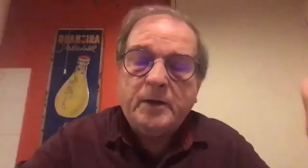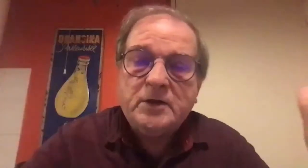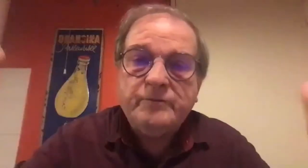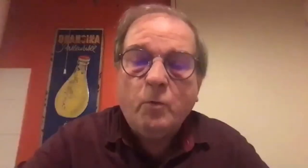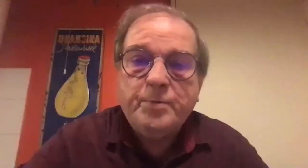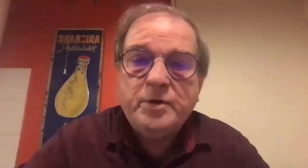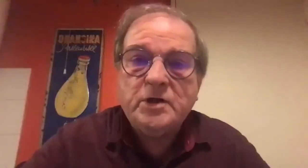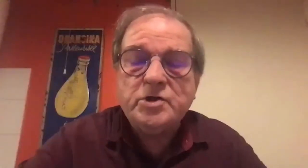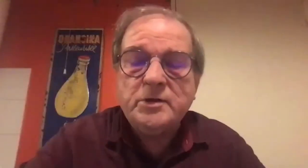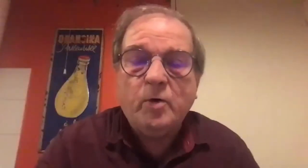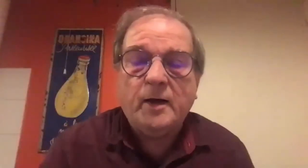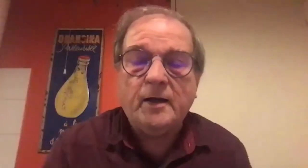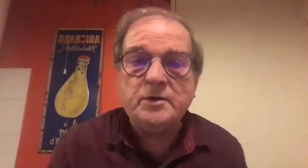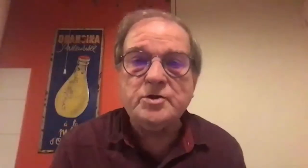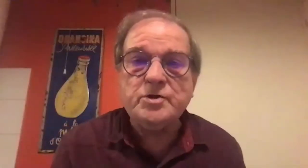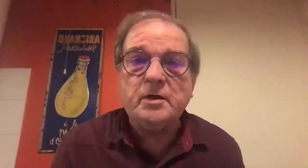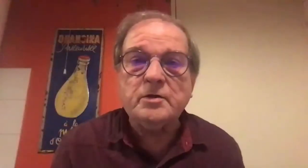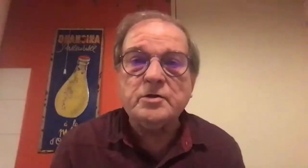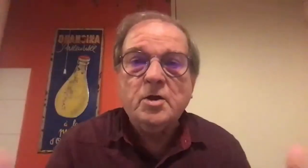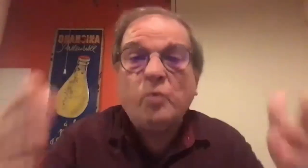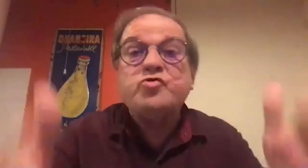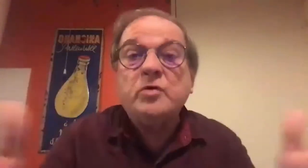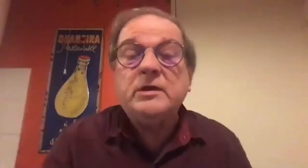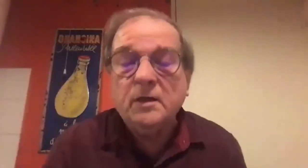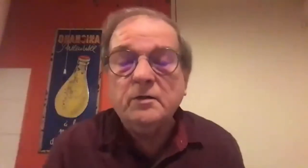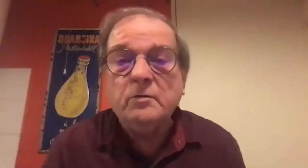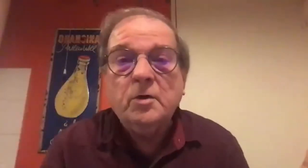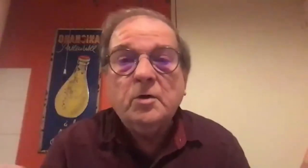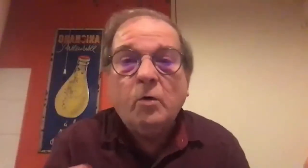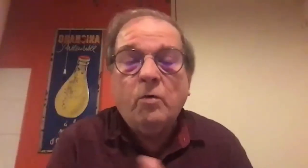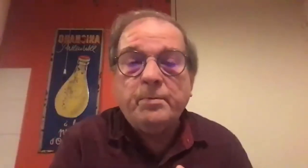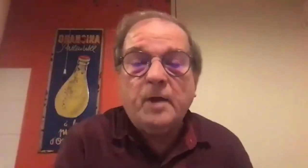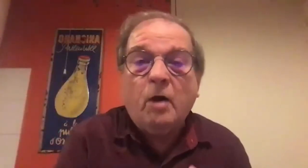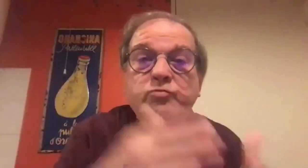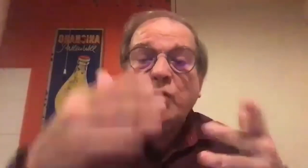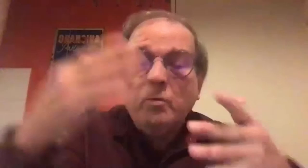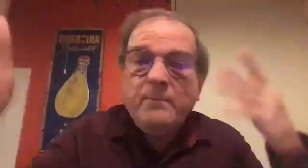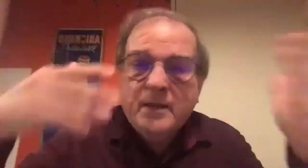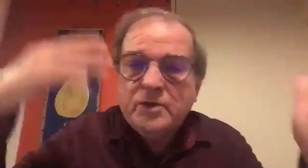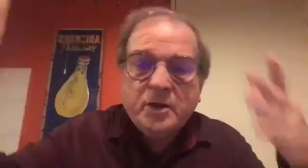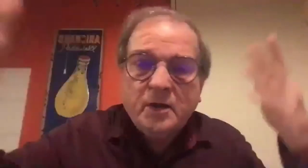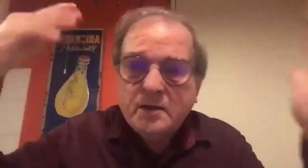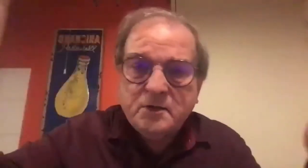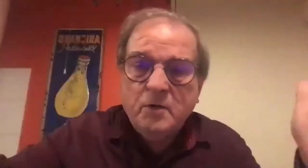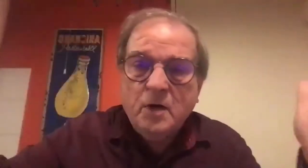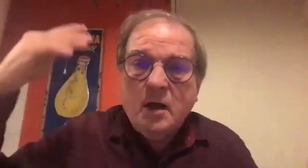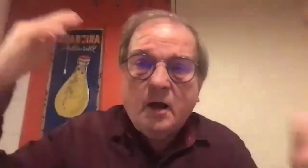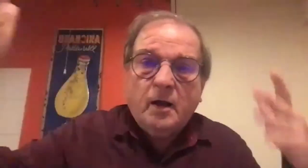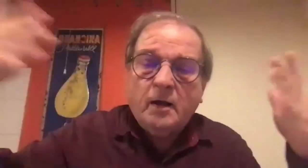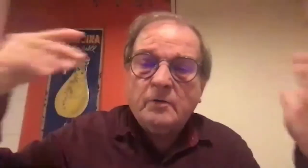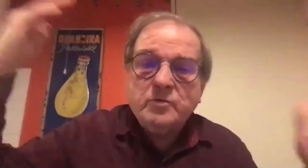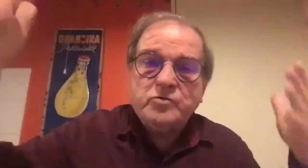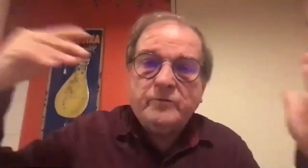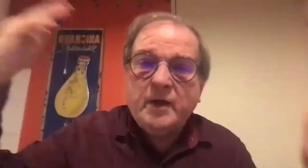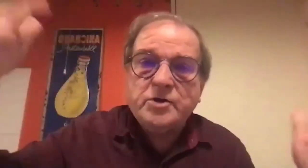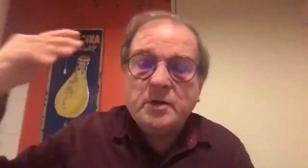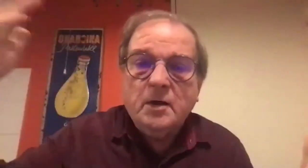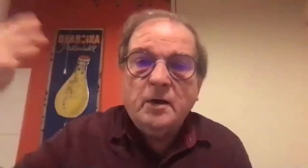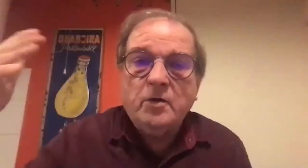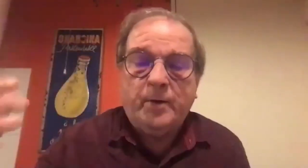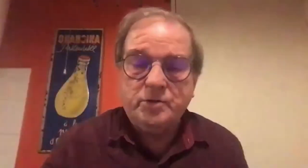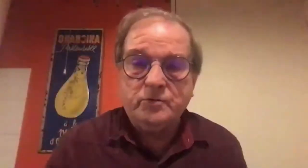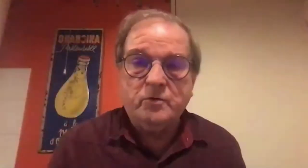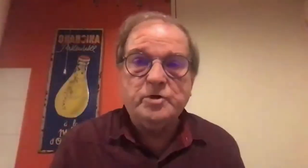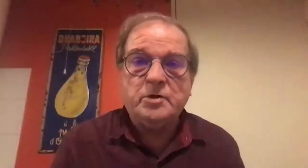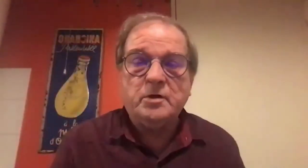a perspectiva golpista antidemocrática das direitas, consolidando o rompimento autonomamente em relação à União Soviética